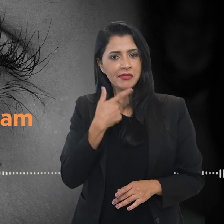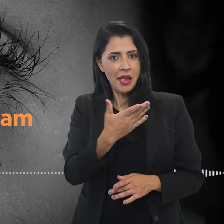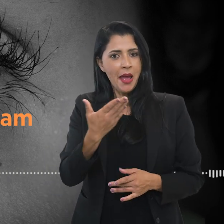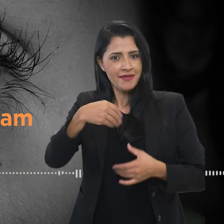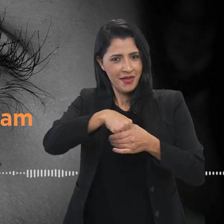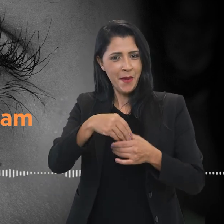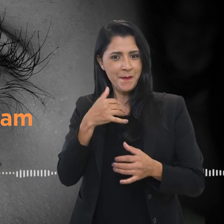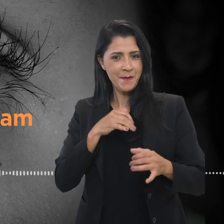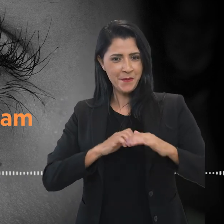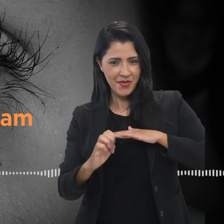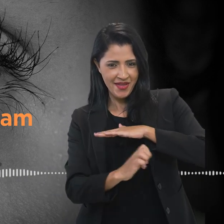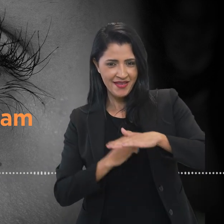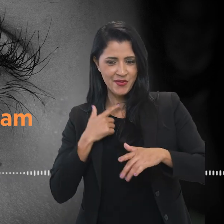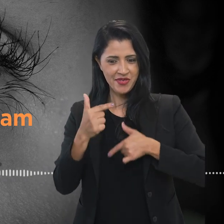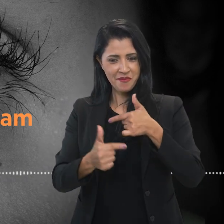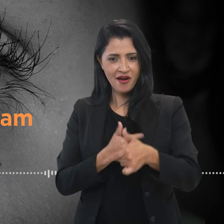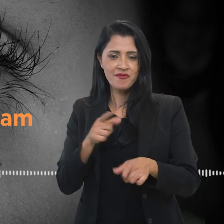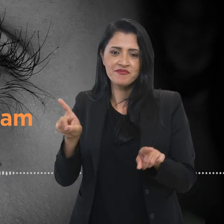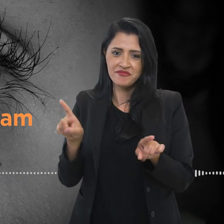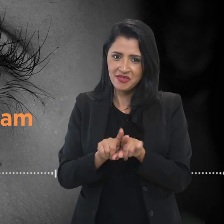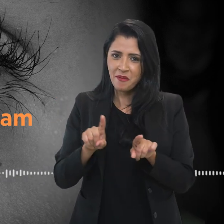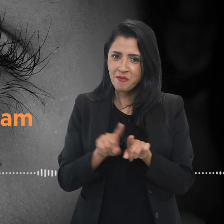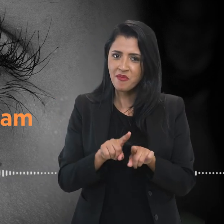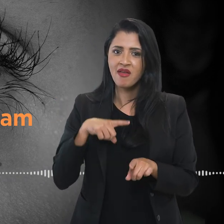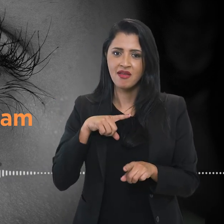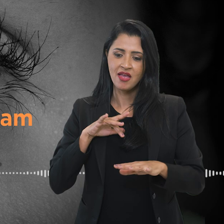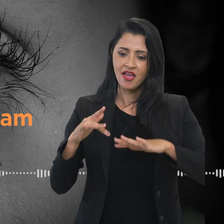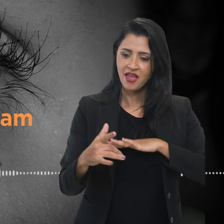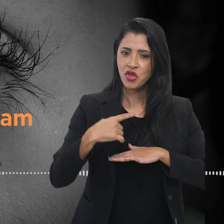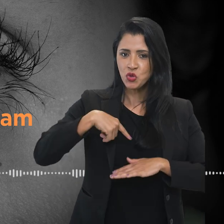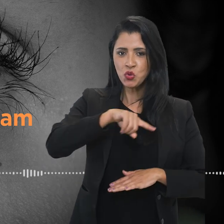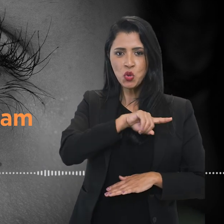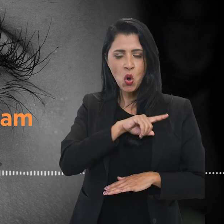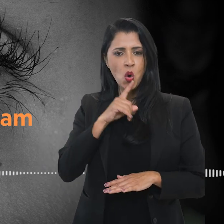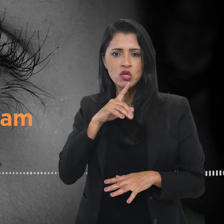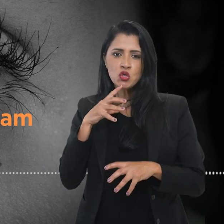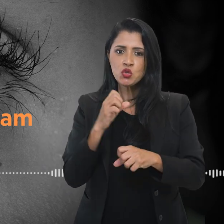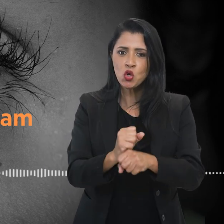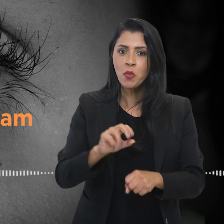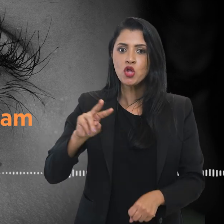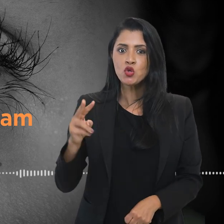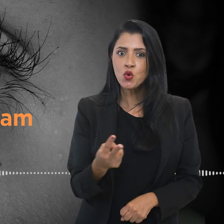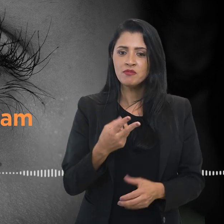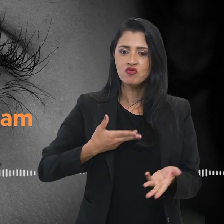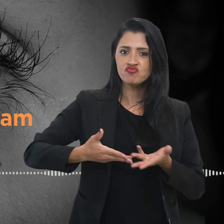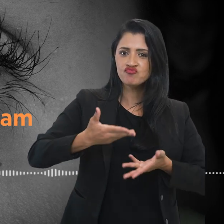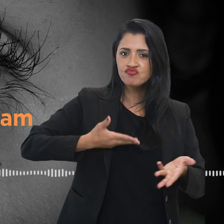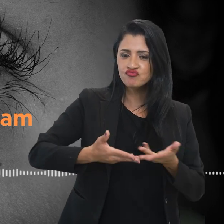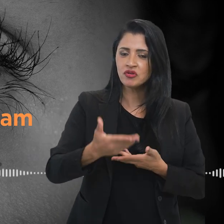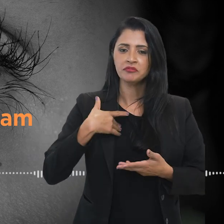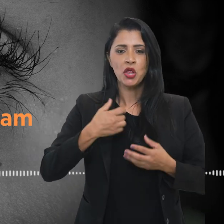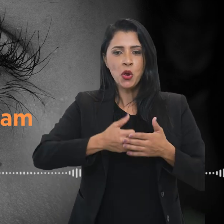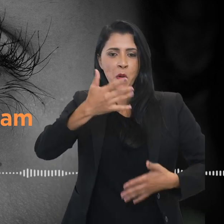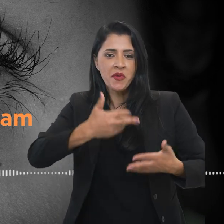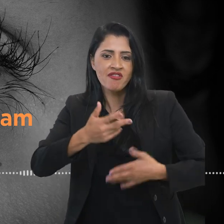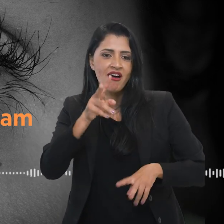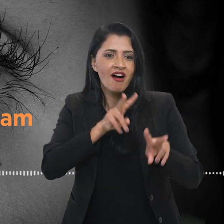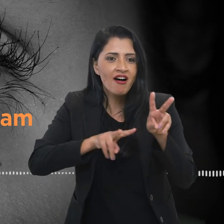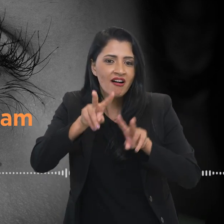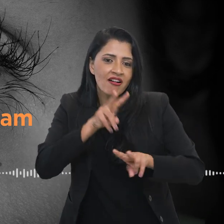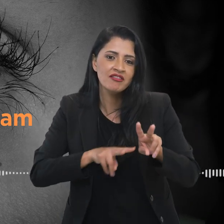empresa que eu trabalho, e foi muito marcante também nas nossas redes, porque a gente teve cerca de 2 mil engajamentos entre